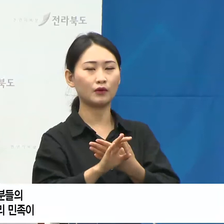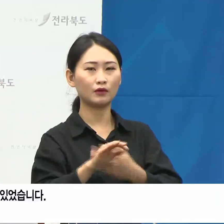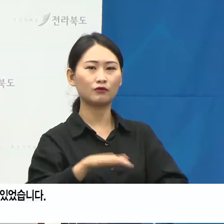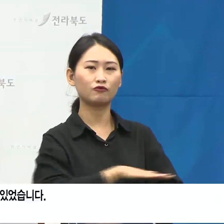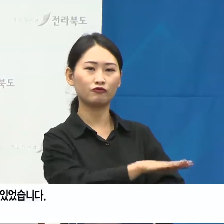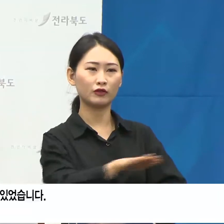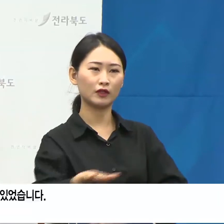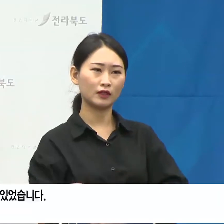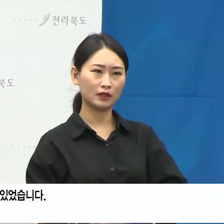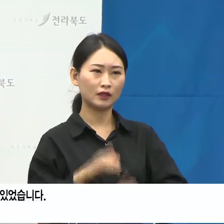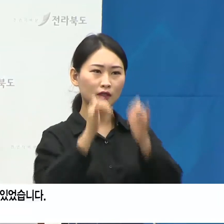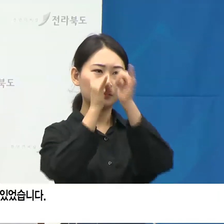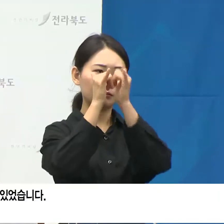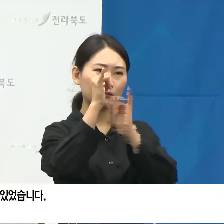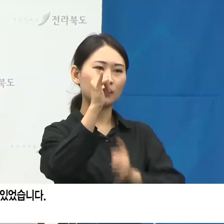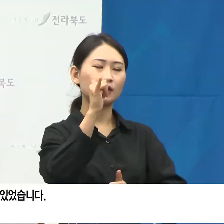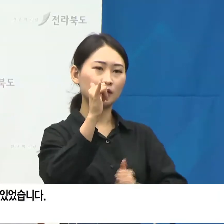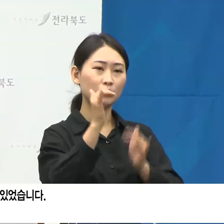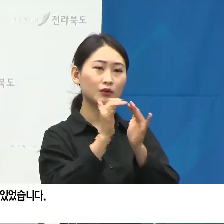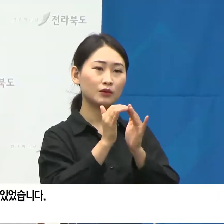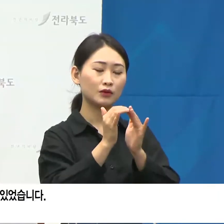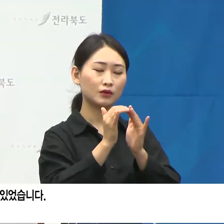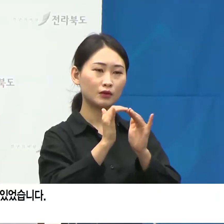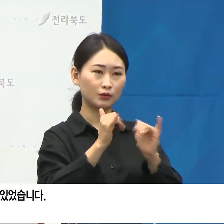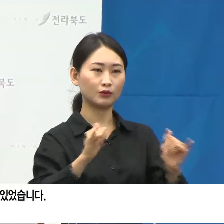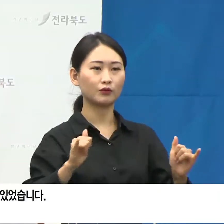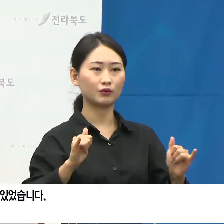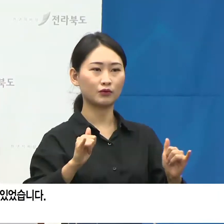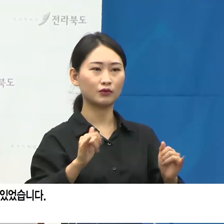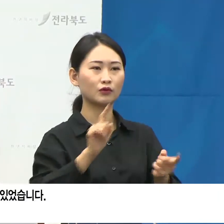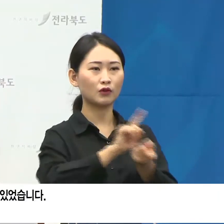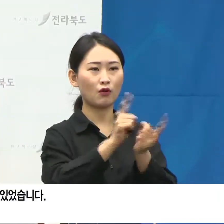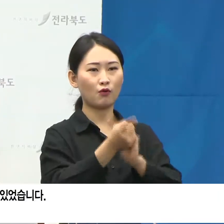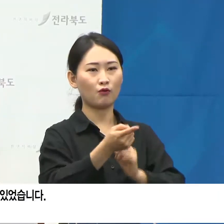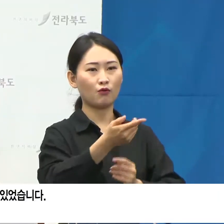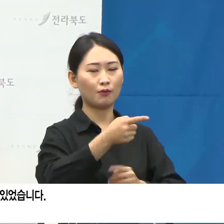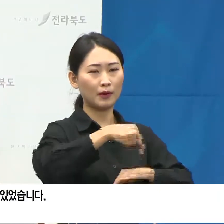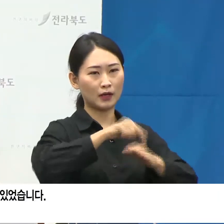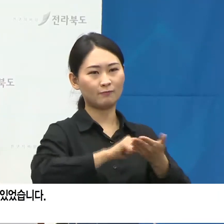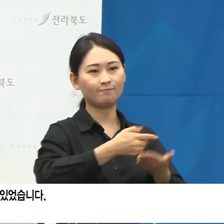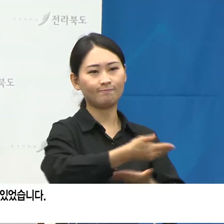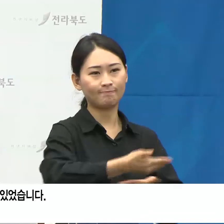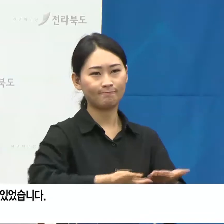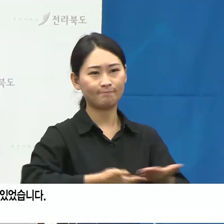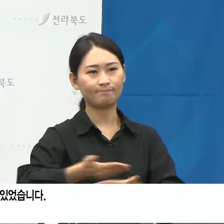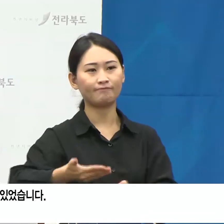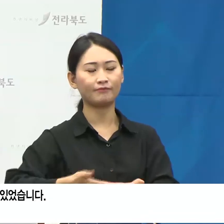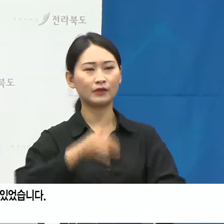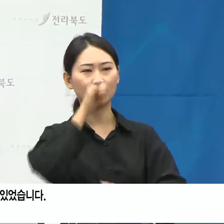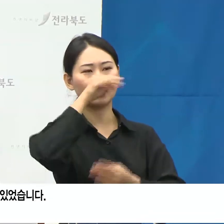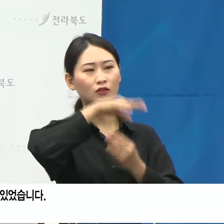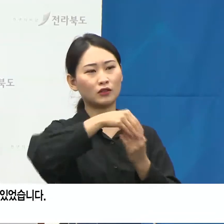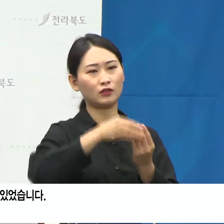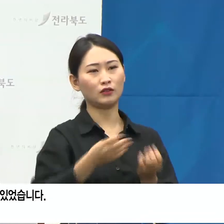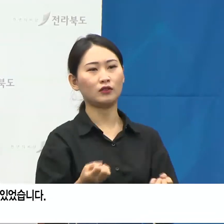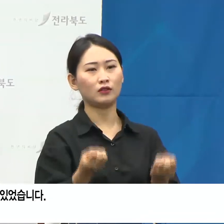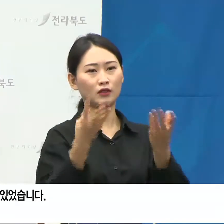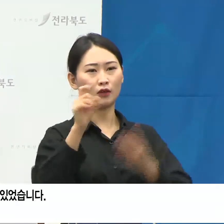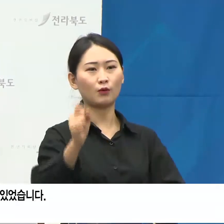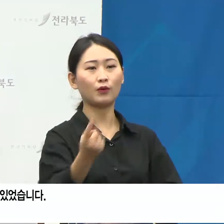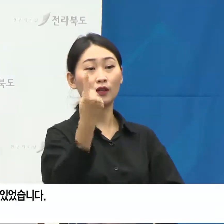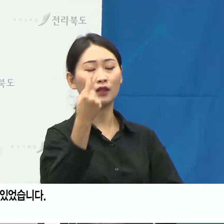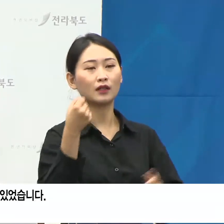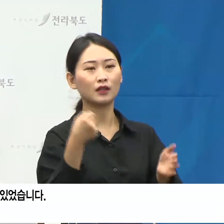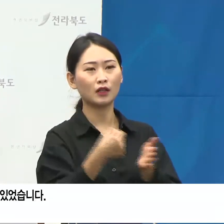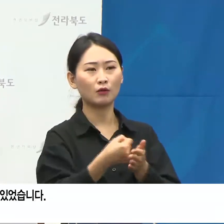가장 서로의 정을 나누는 그런 명절로 해서 대규모의 이동 그리고